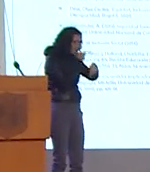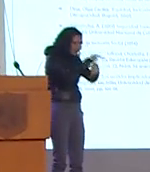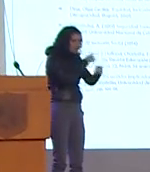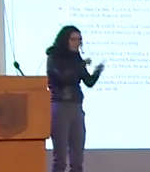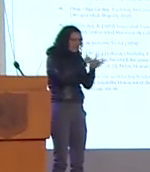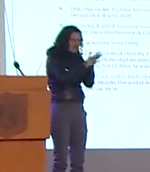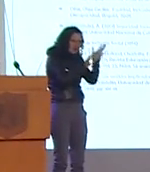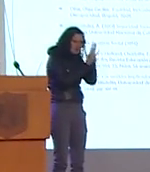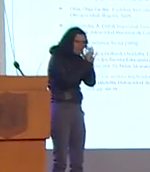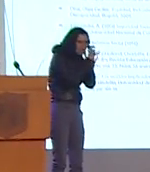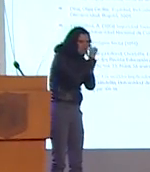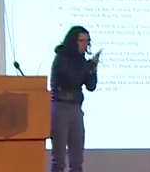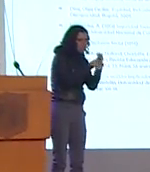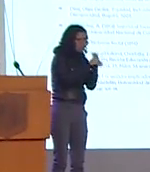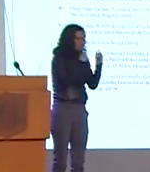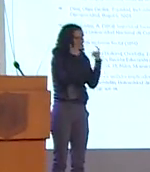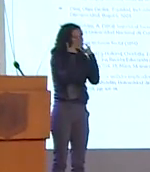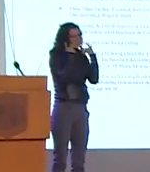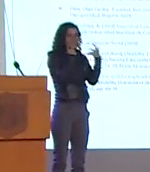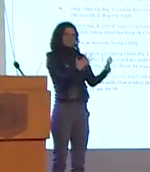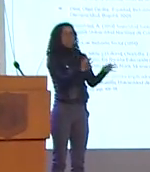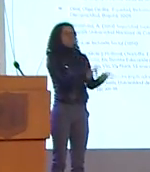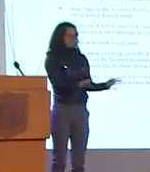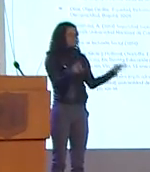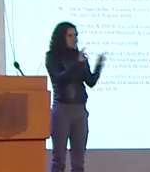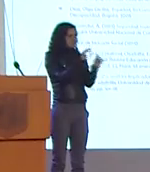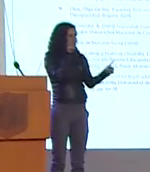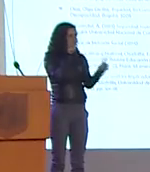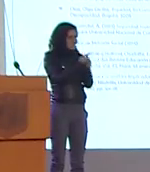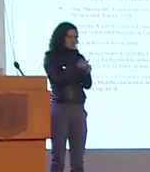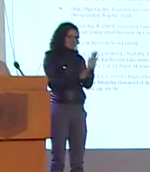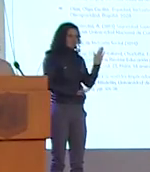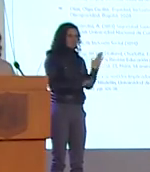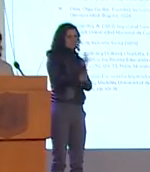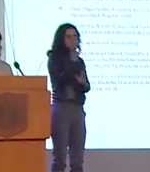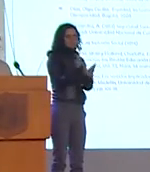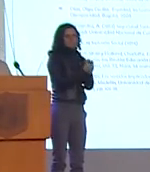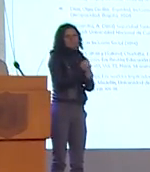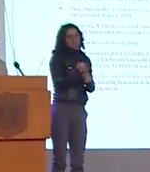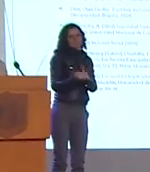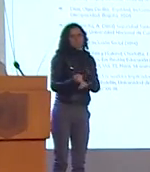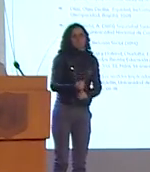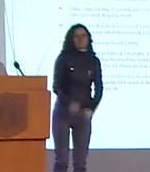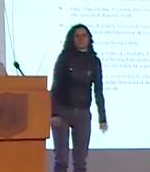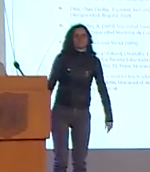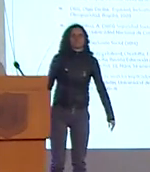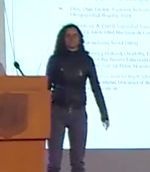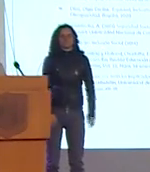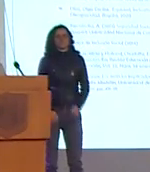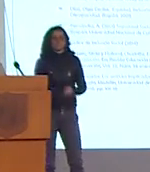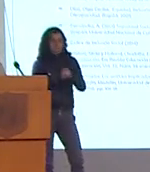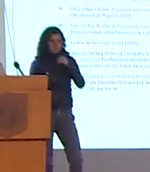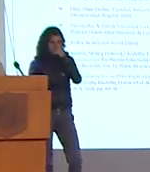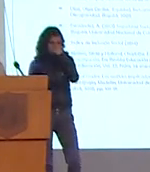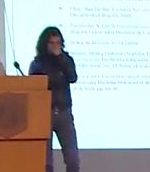y toda la riqueza que tiene para producir cambios. días.